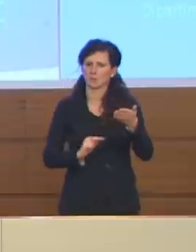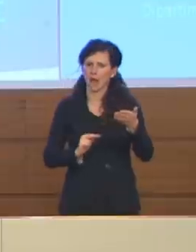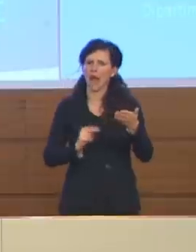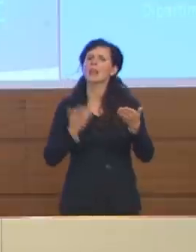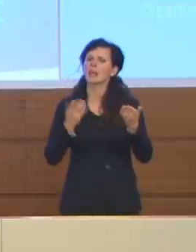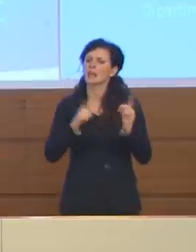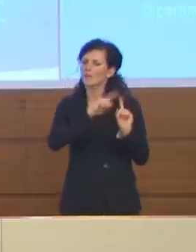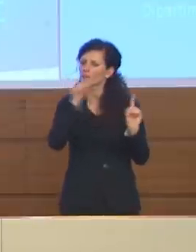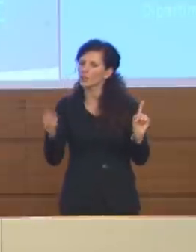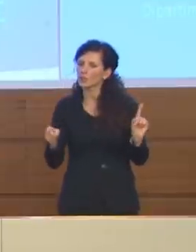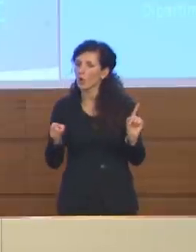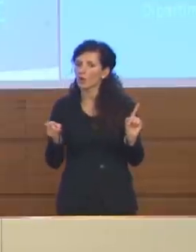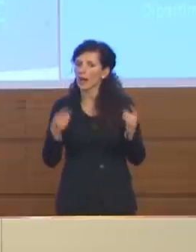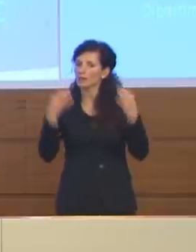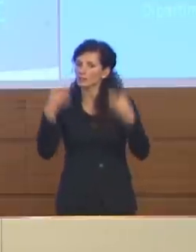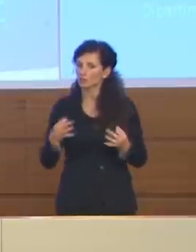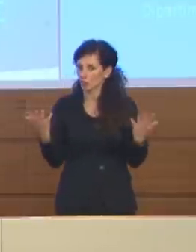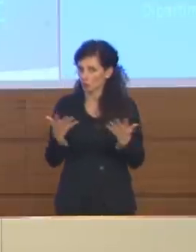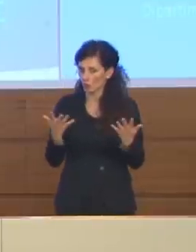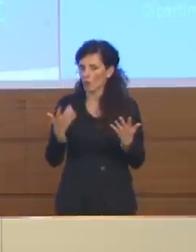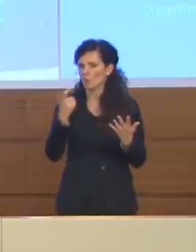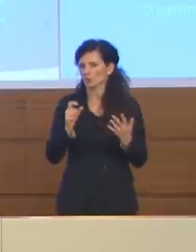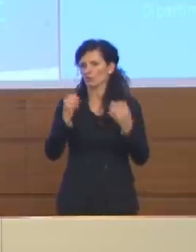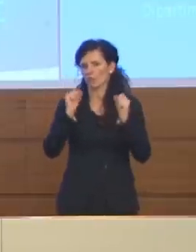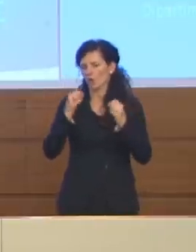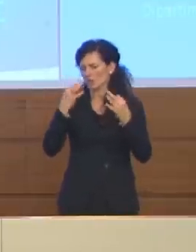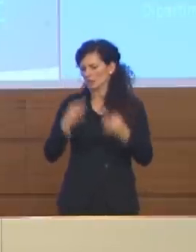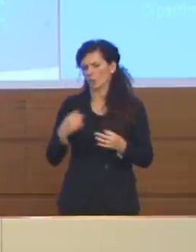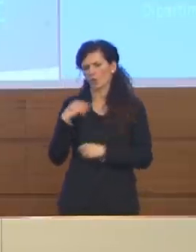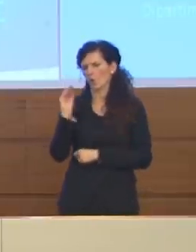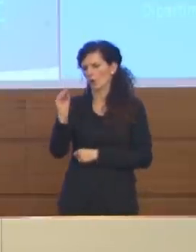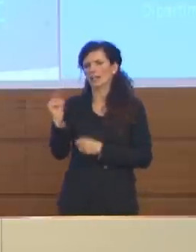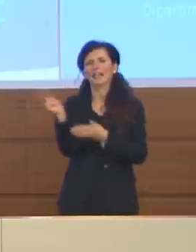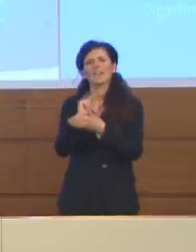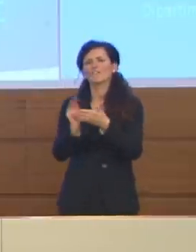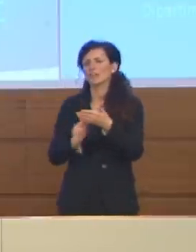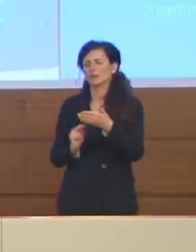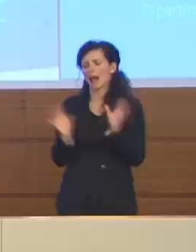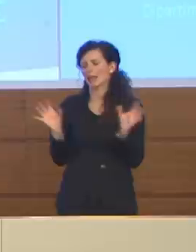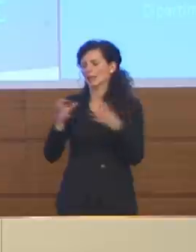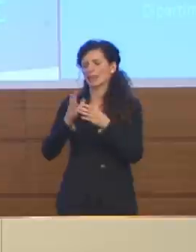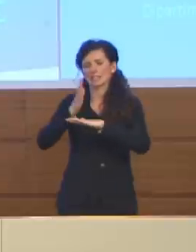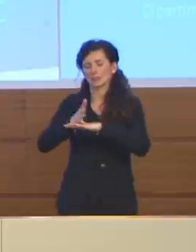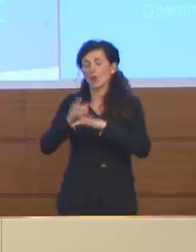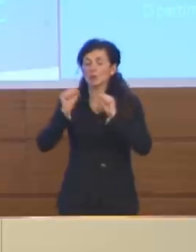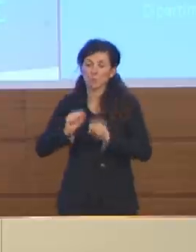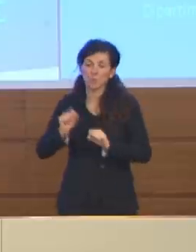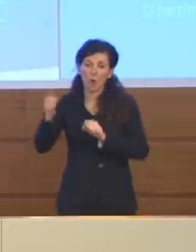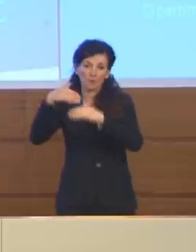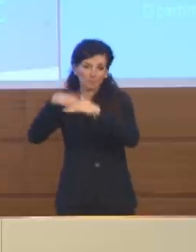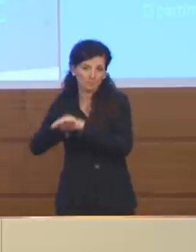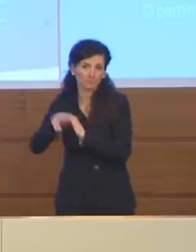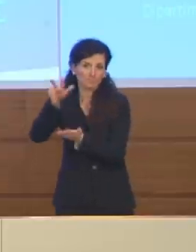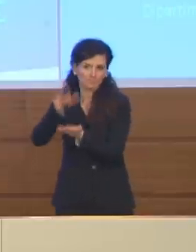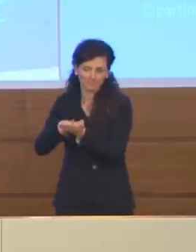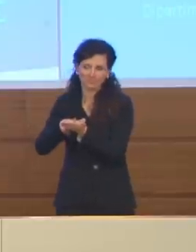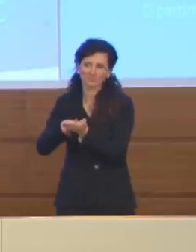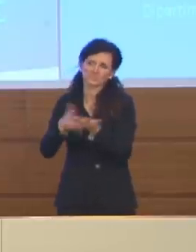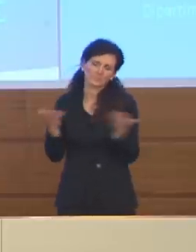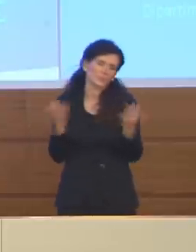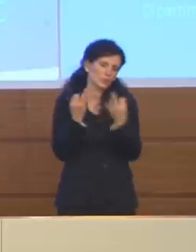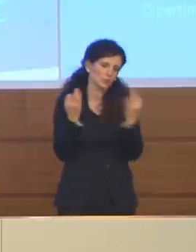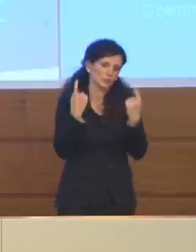poi magari fra qualche giorno chiederemo i verbali della ta sforzo anche se temo che resteranno segretati domanda roberts par condicio